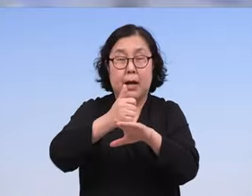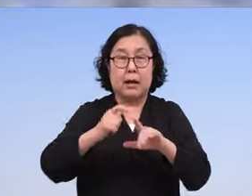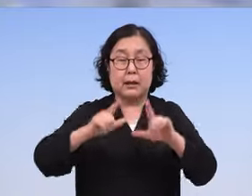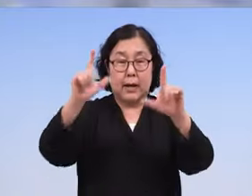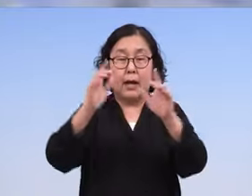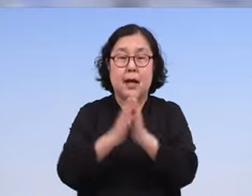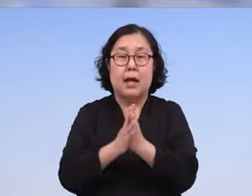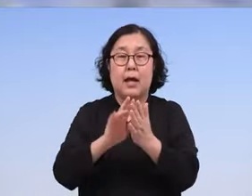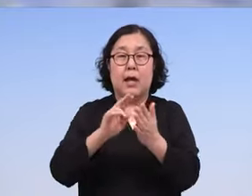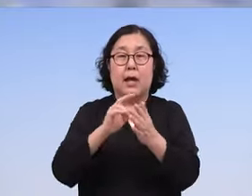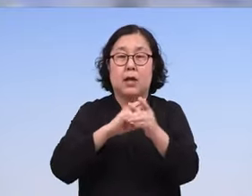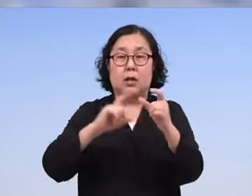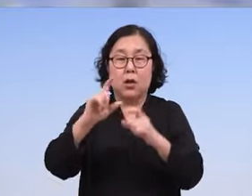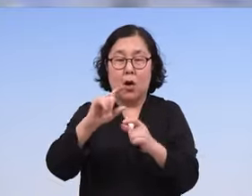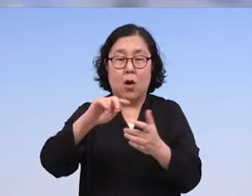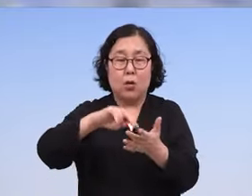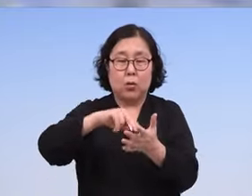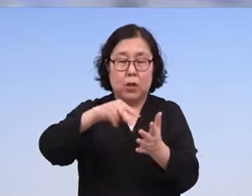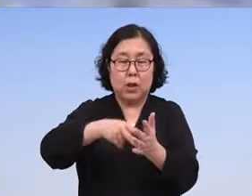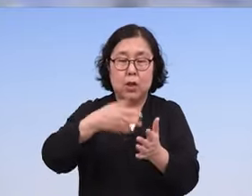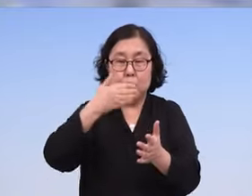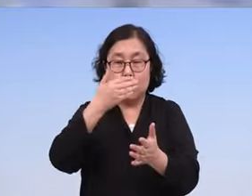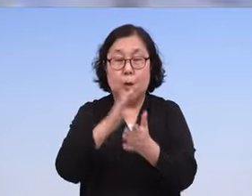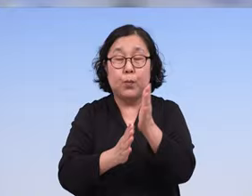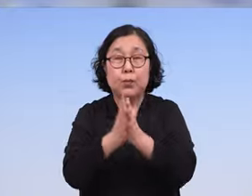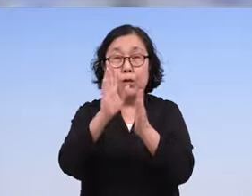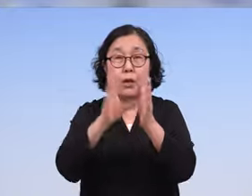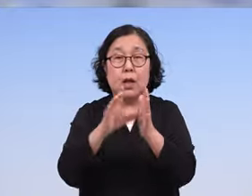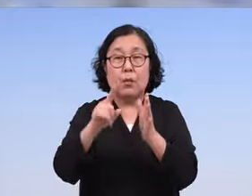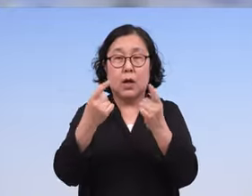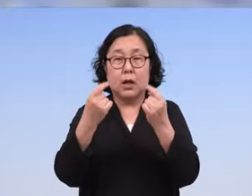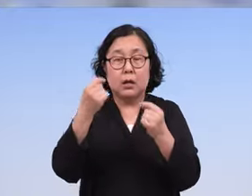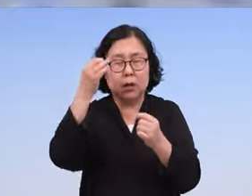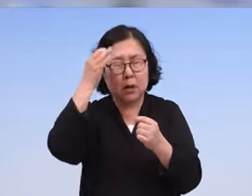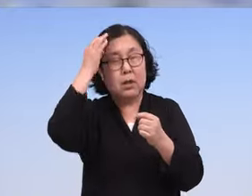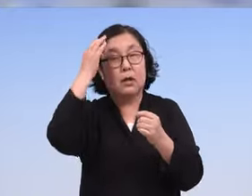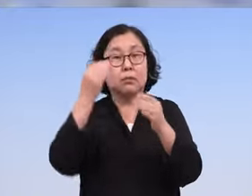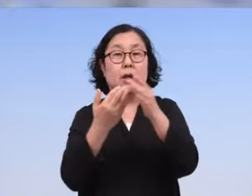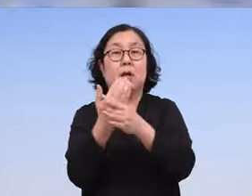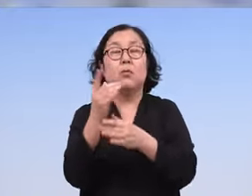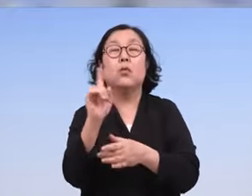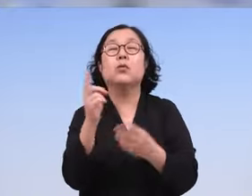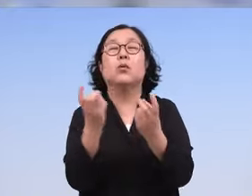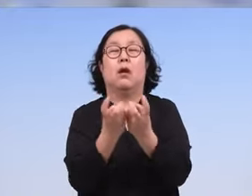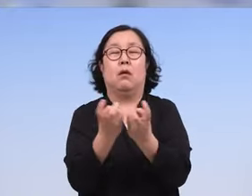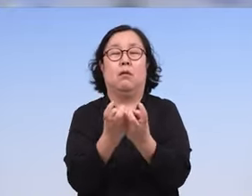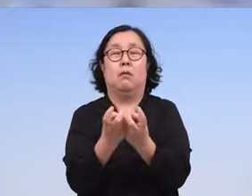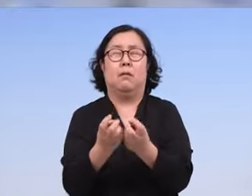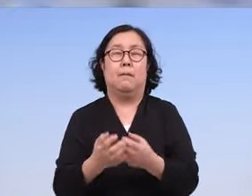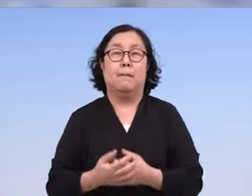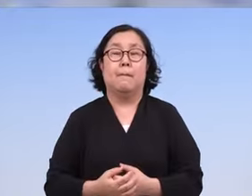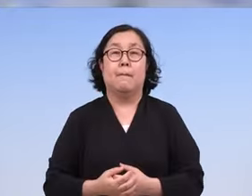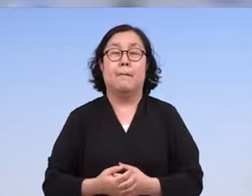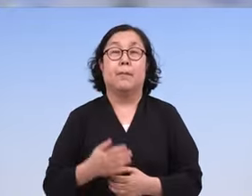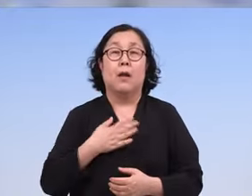여러분이 지금 더 이상 돌이킬 수 없을 때 이런 깨달음이 있다고 한다면 어떡하시겠습니까?